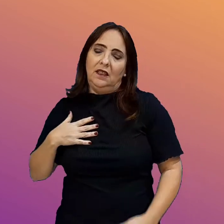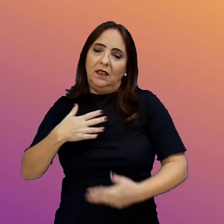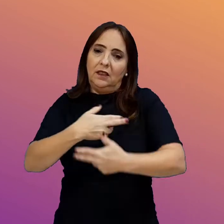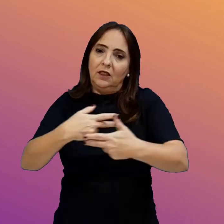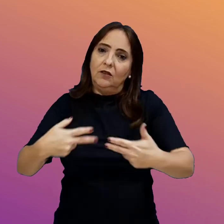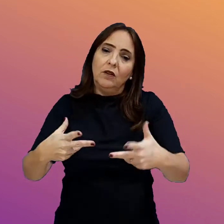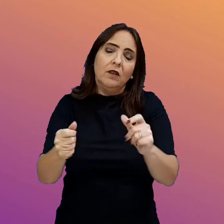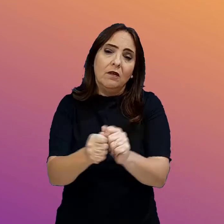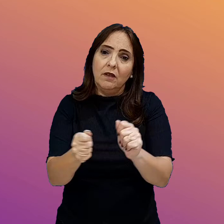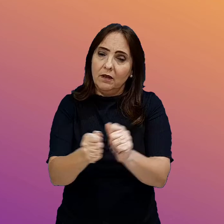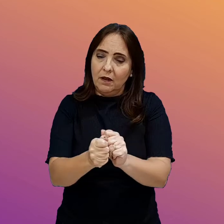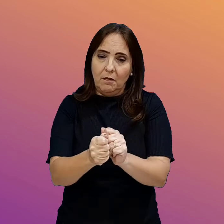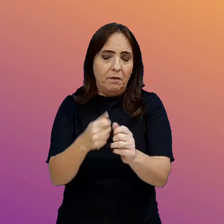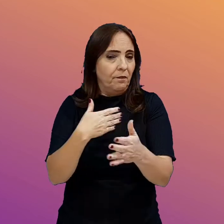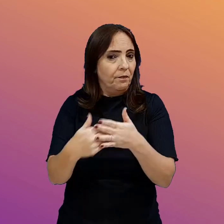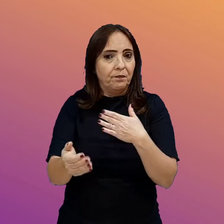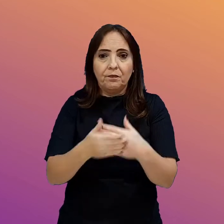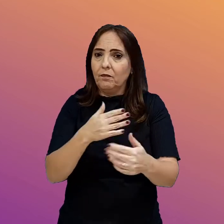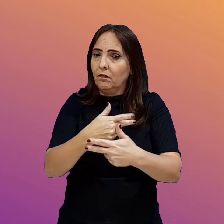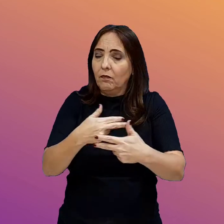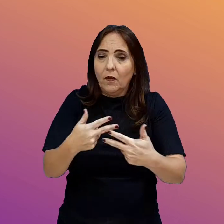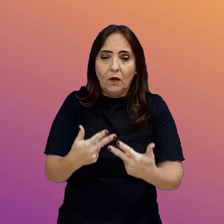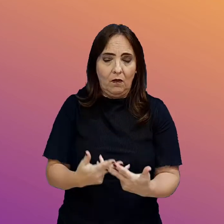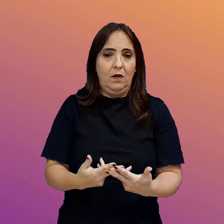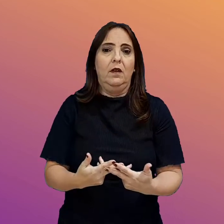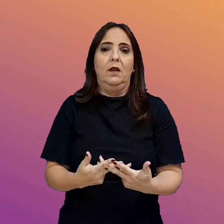você esteja fazendo, você